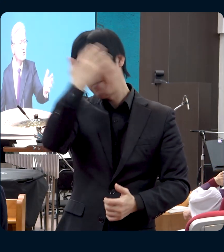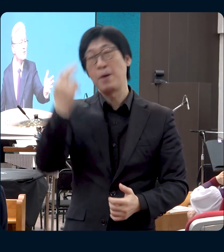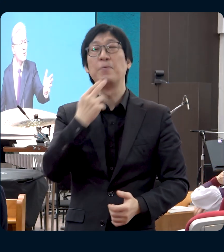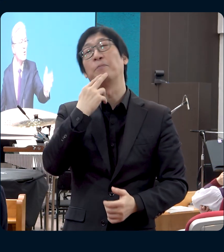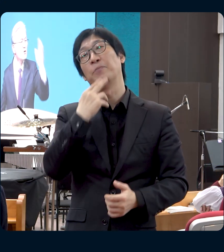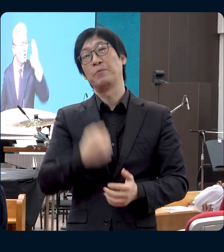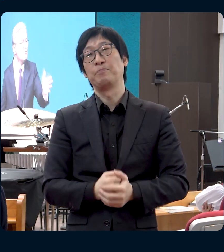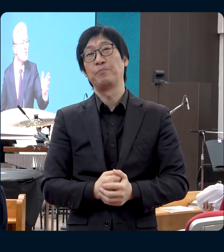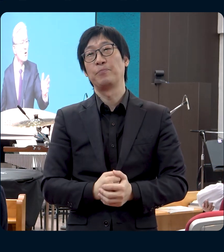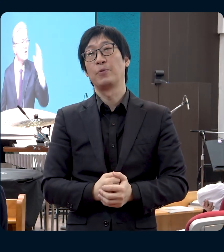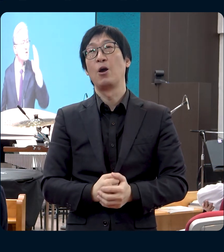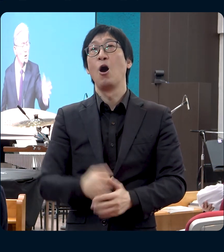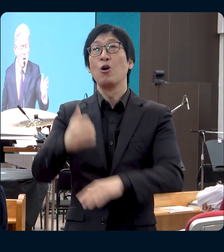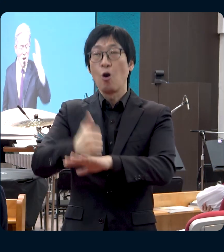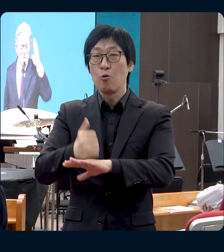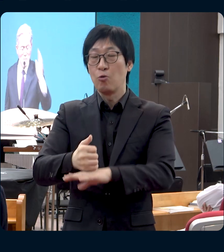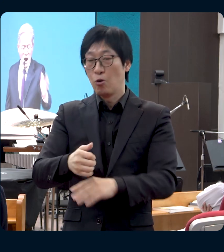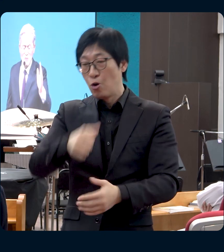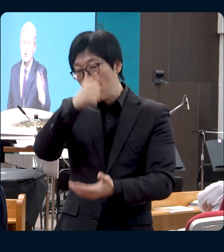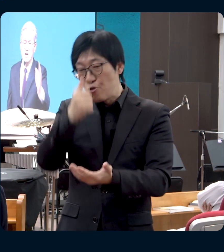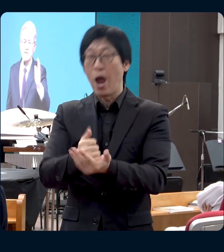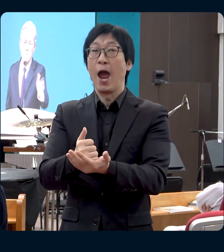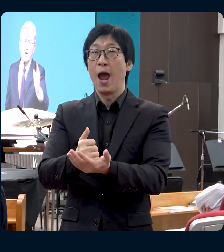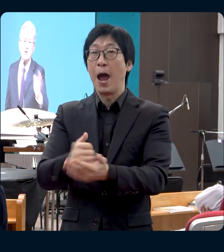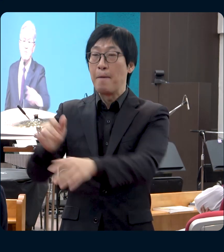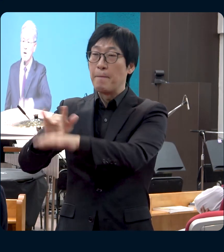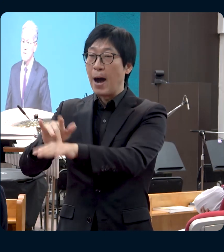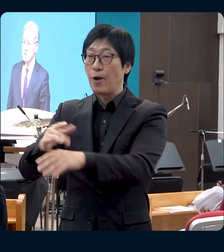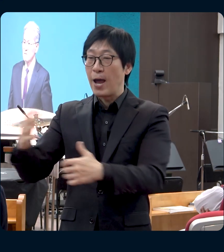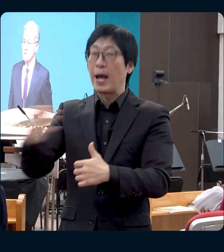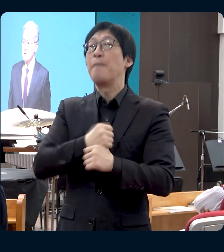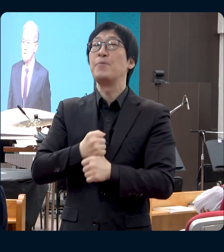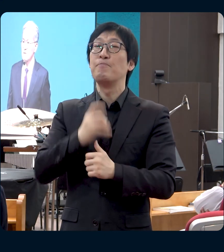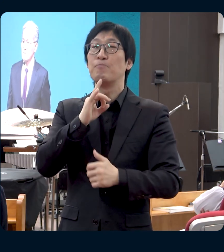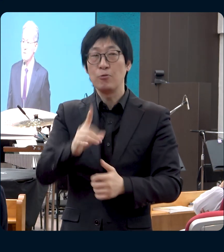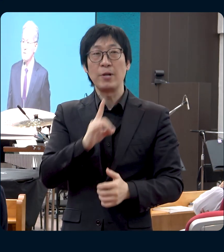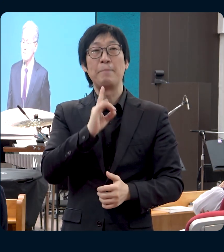어떤 이유를 대도 결국은 뭐예요? 죄와 마귀에게 잡혀있는 마음이에요.